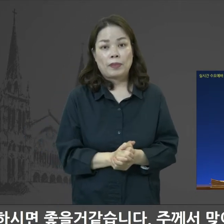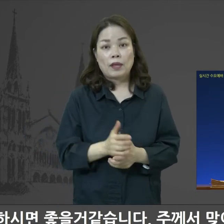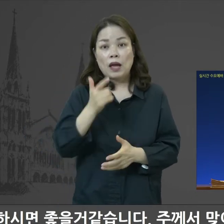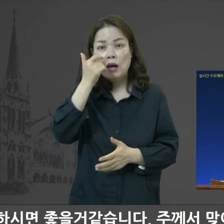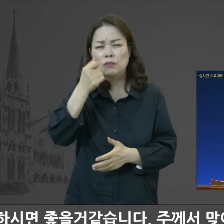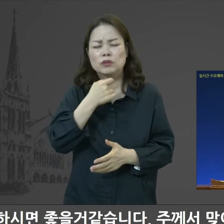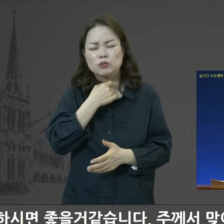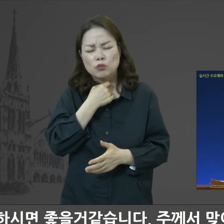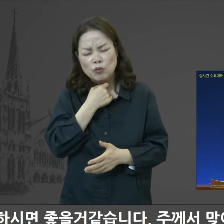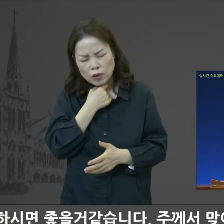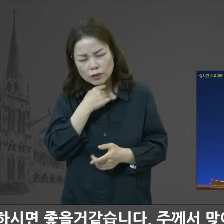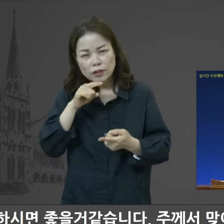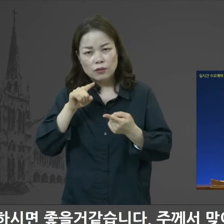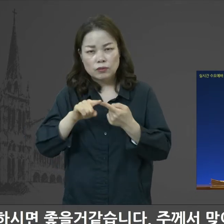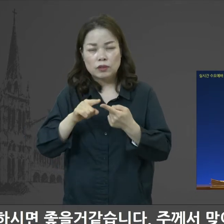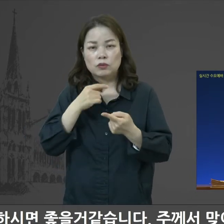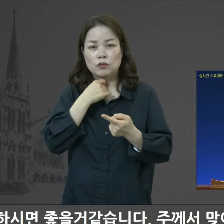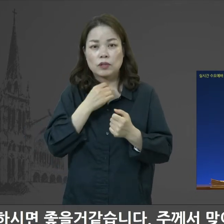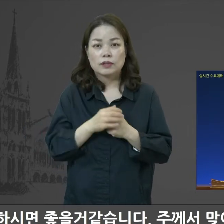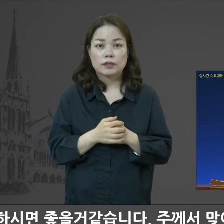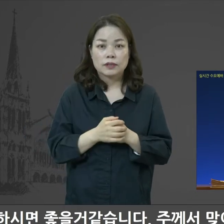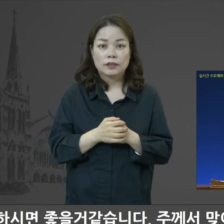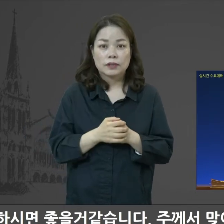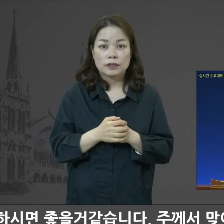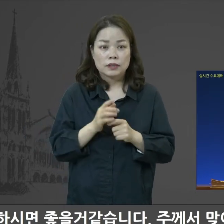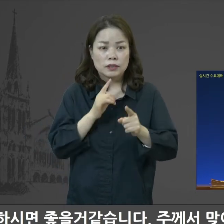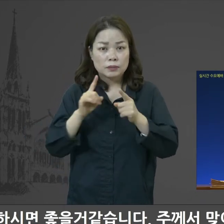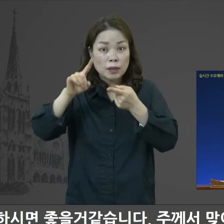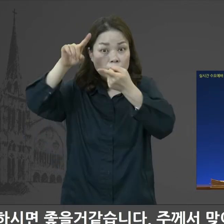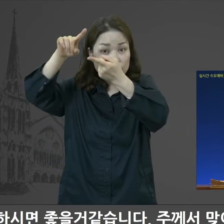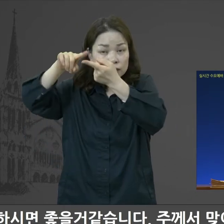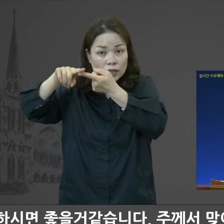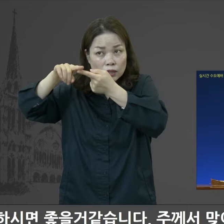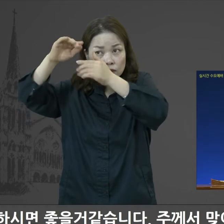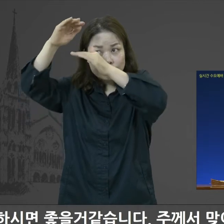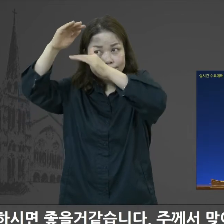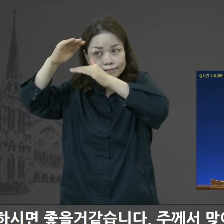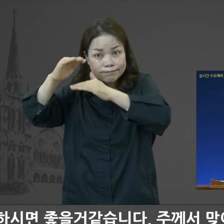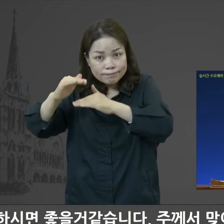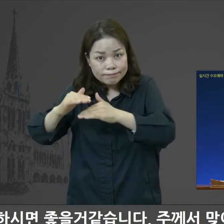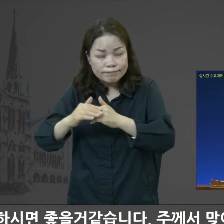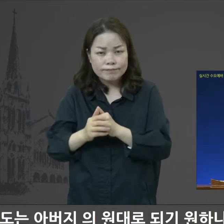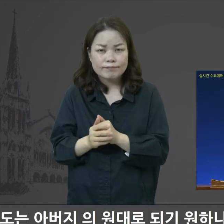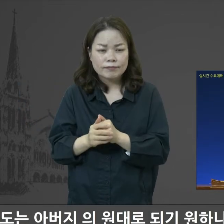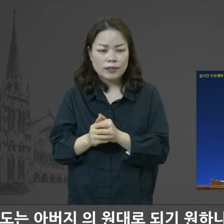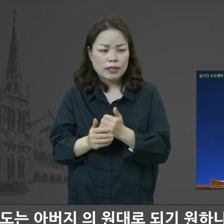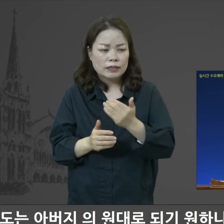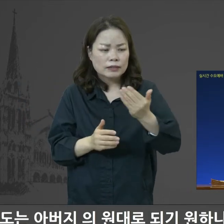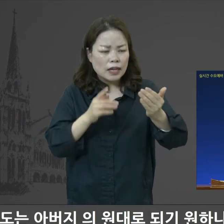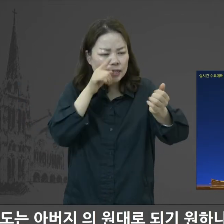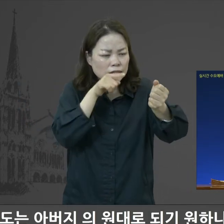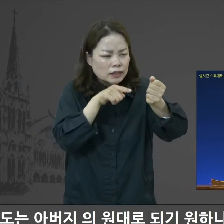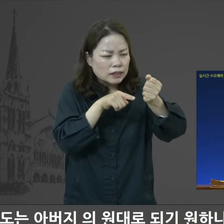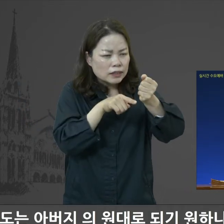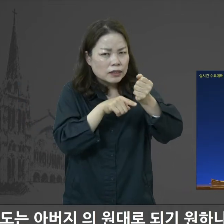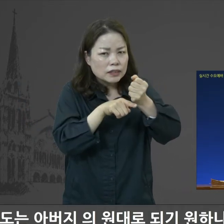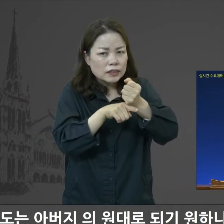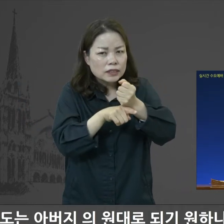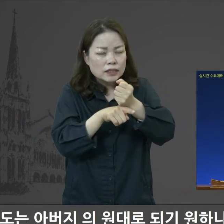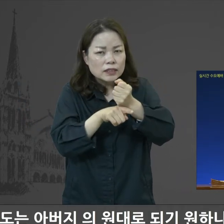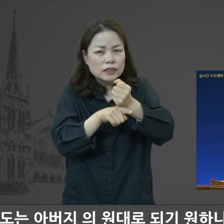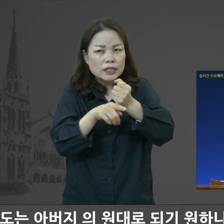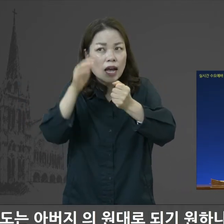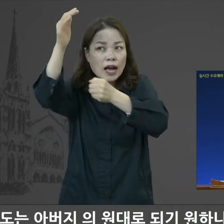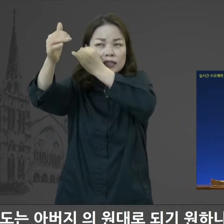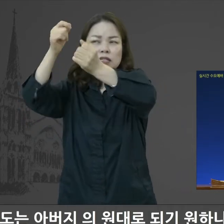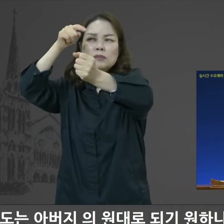아버지의 원대로 되기를 원하나이다. 이 말을 그대로 원문대로 번역을 하면 당신의 뜻이